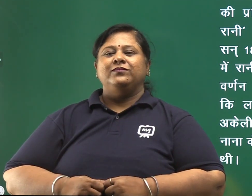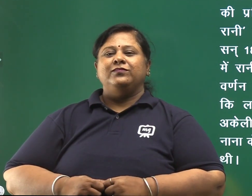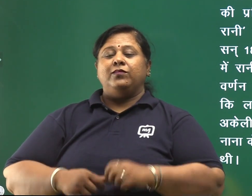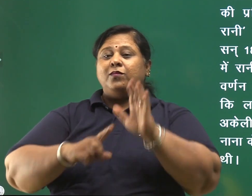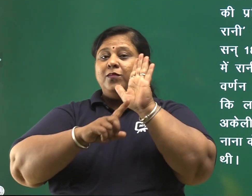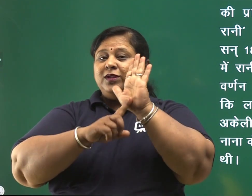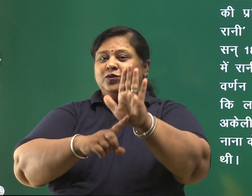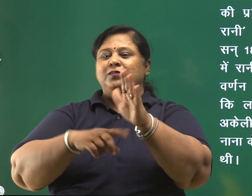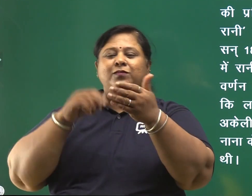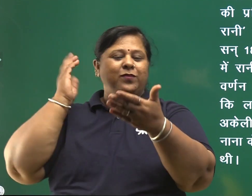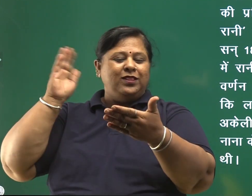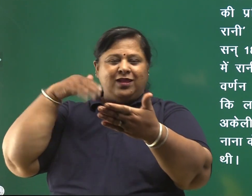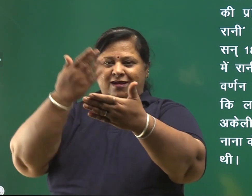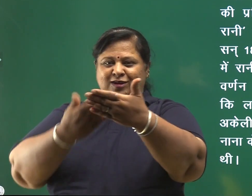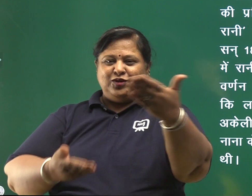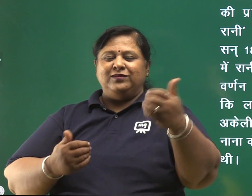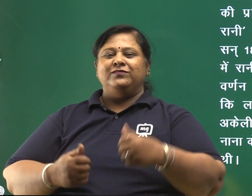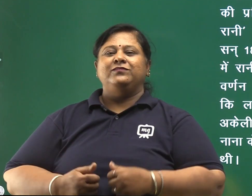प्रस्तुत पद्यांश